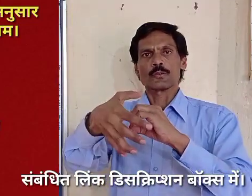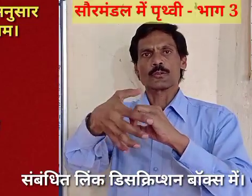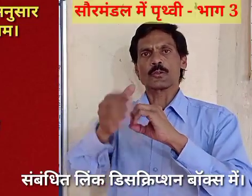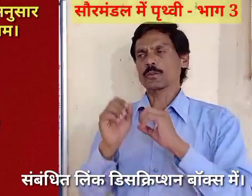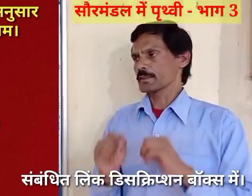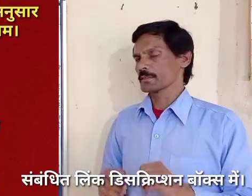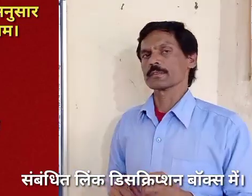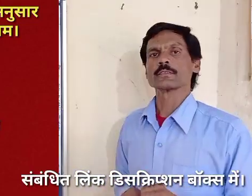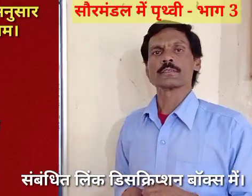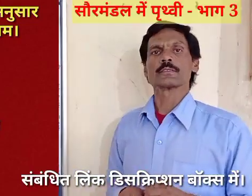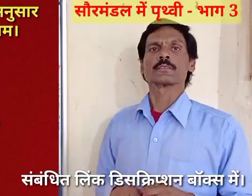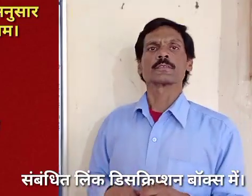शुक्र,